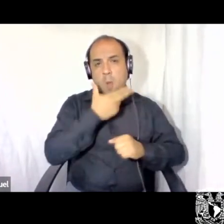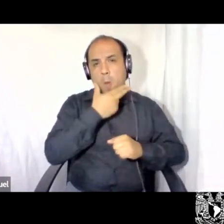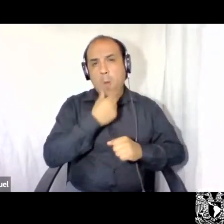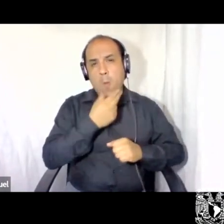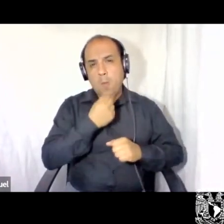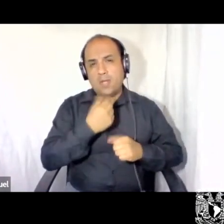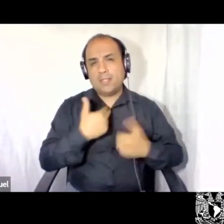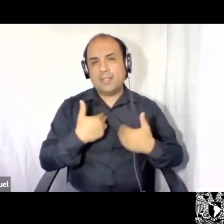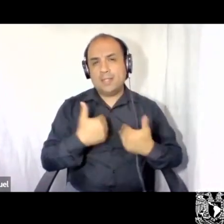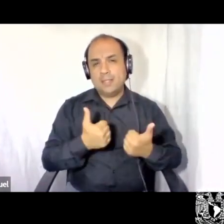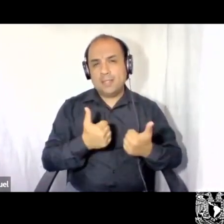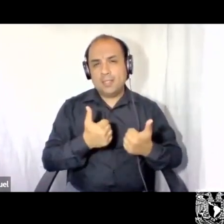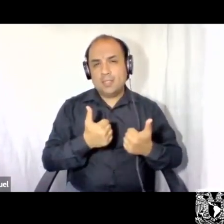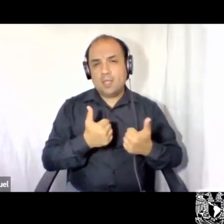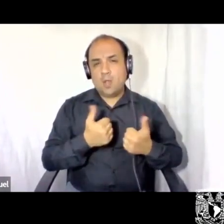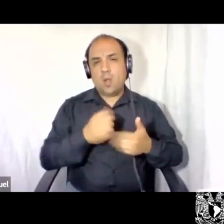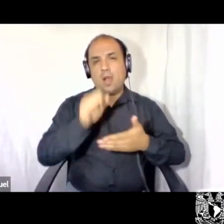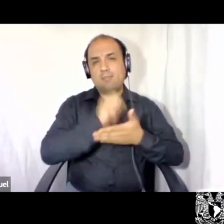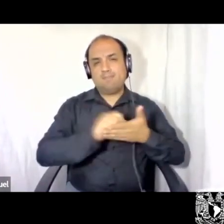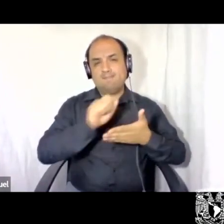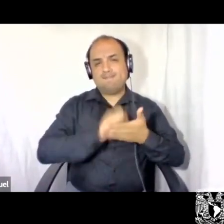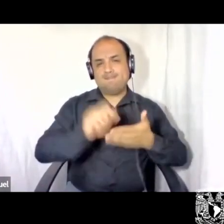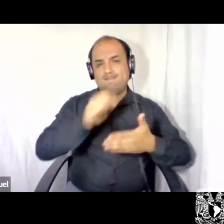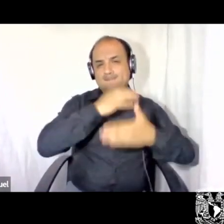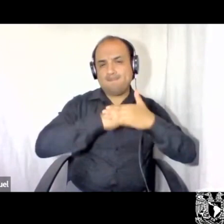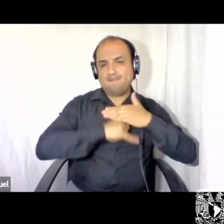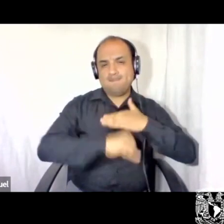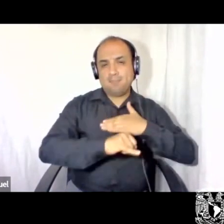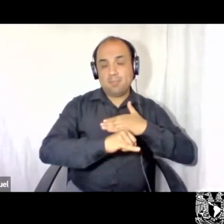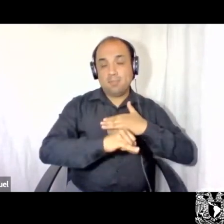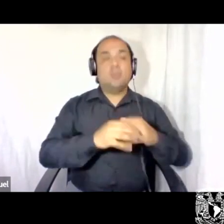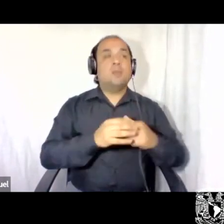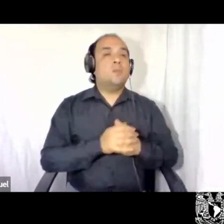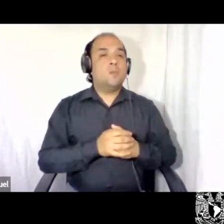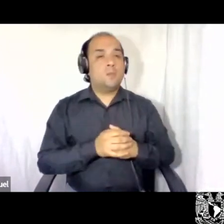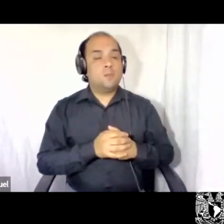la escritura encarnada. Entonces creo que desde ahí,